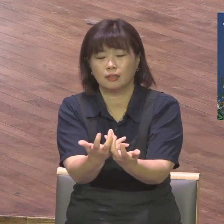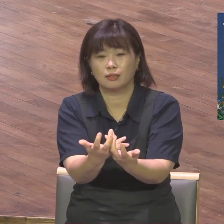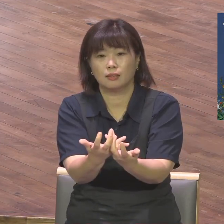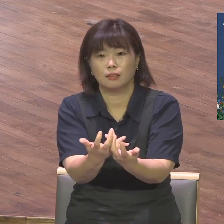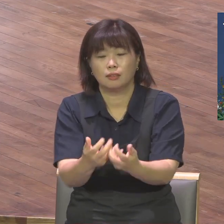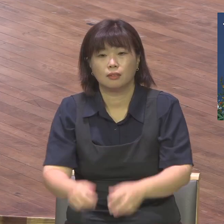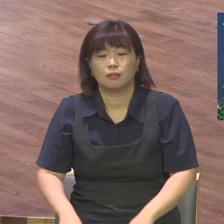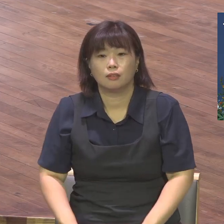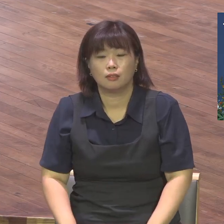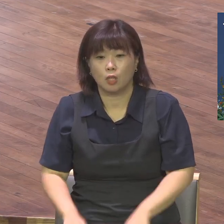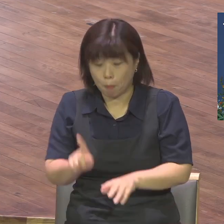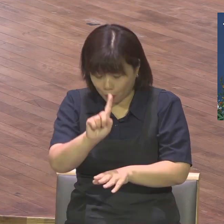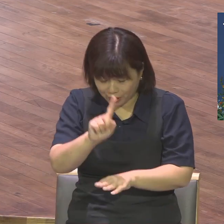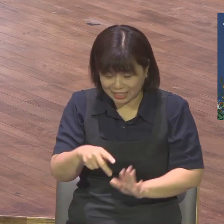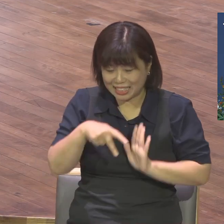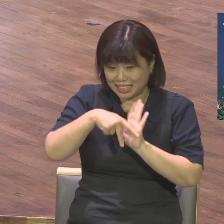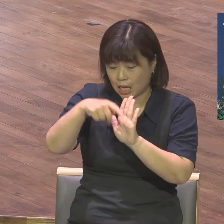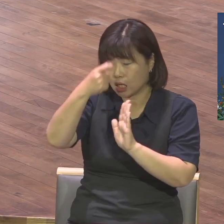기도를 하는데 놀라운